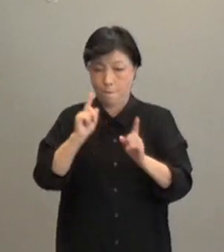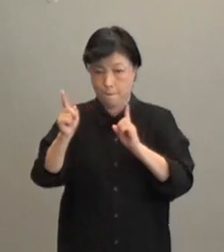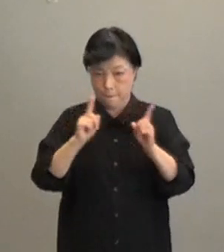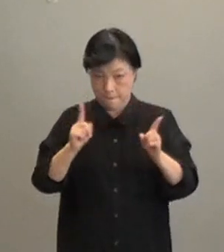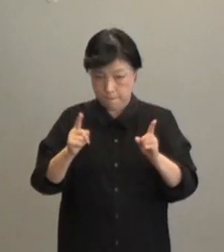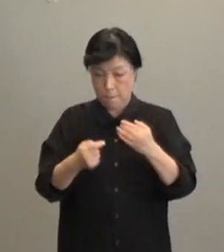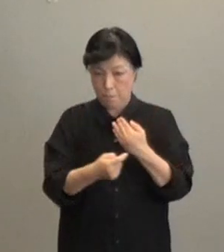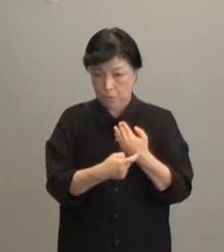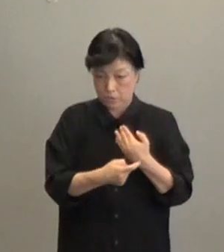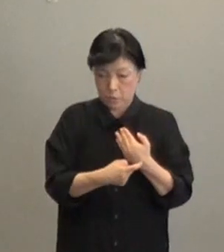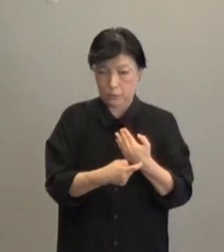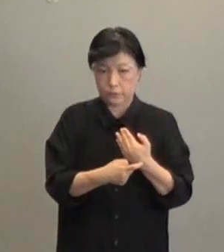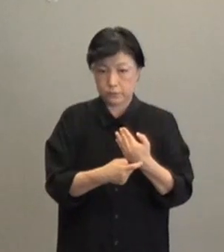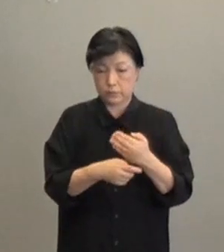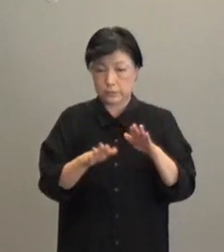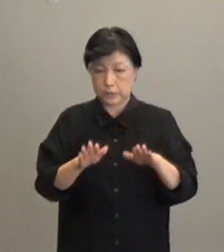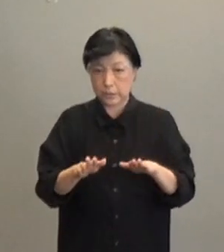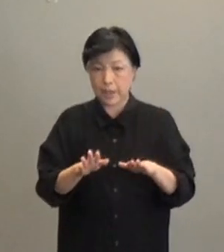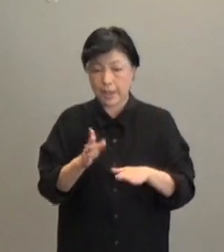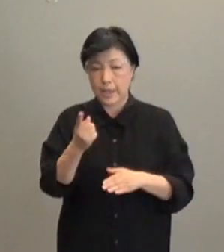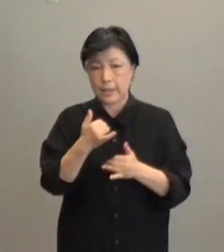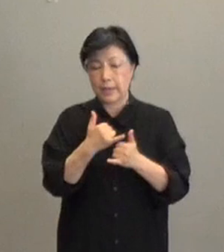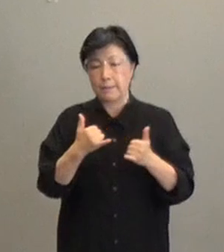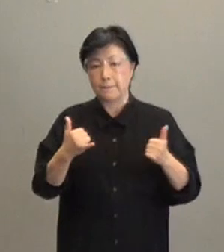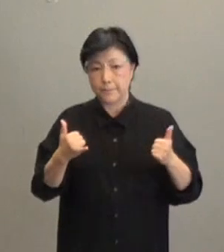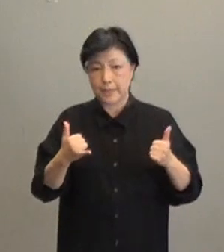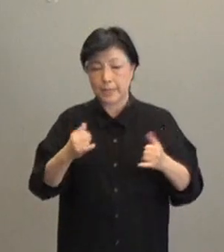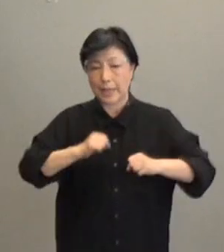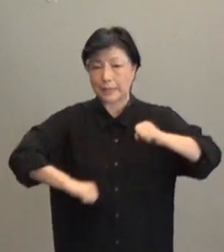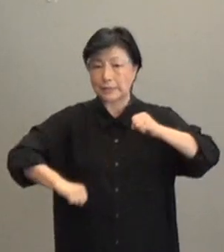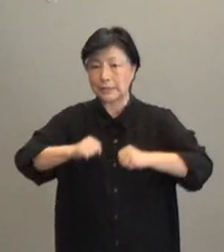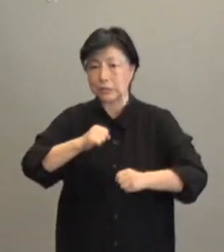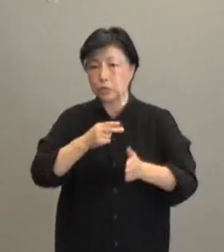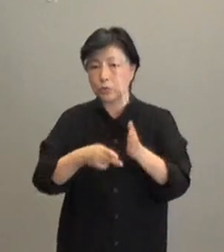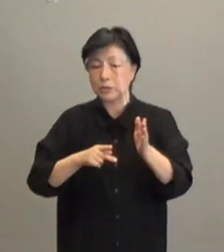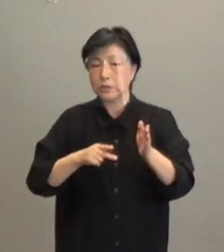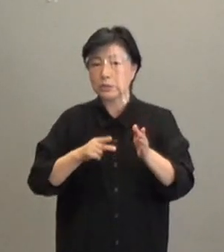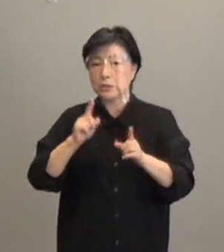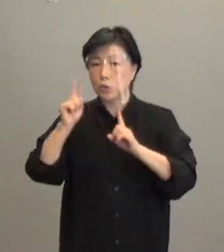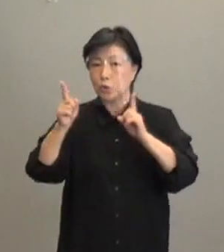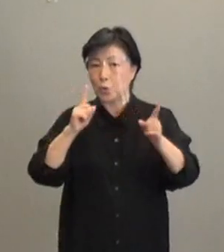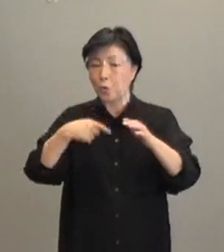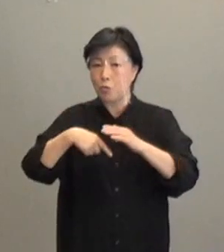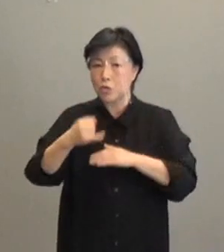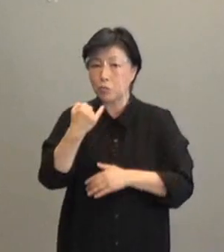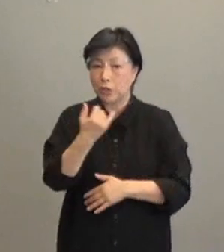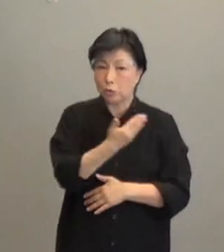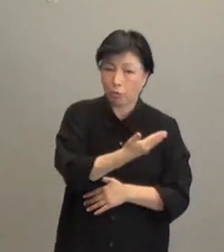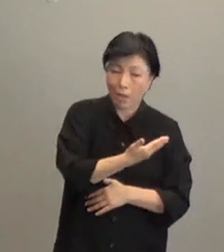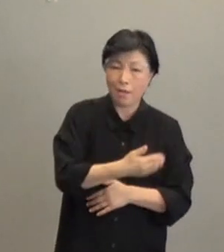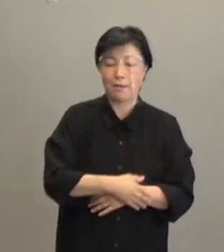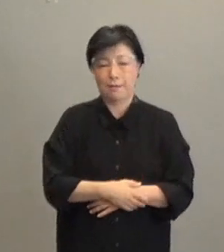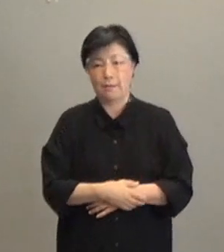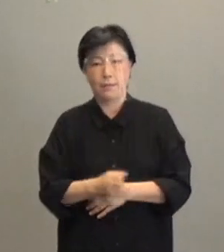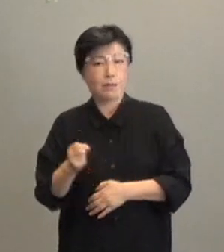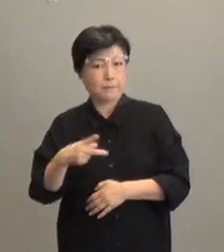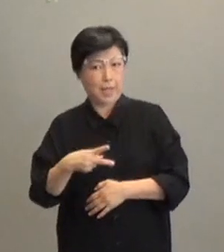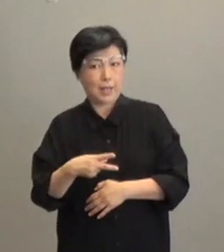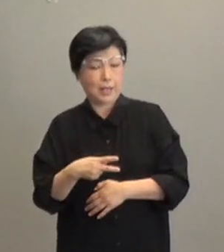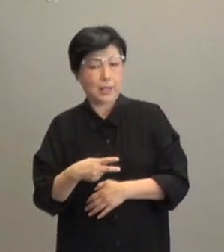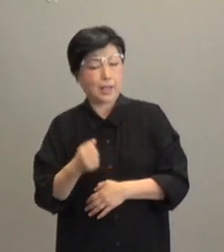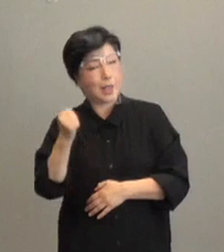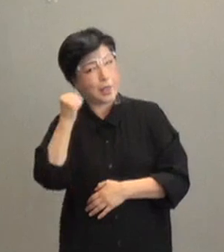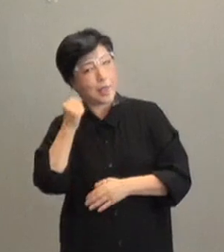ですけど、今県民が自由に旅行していい段階に入っているのかどうかというところと、あと宿泊施